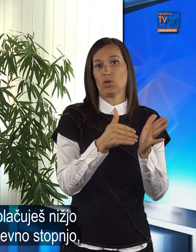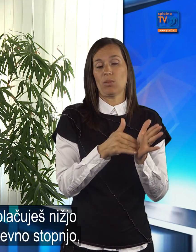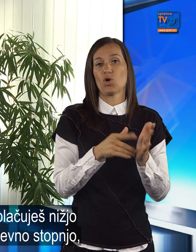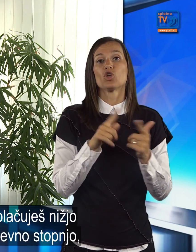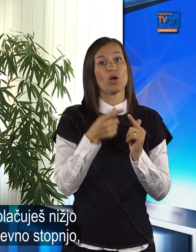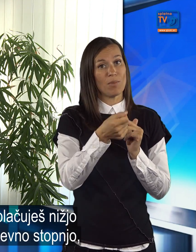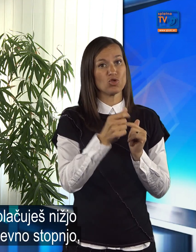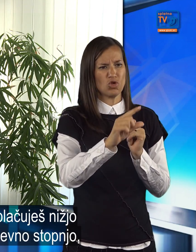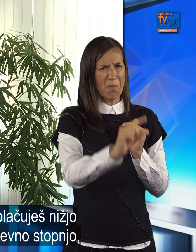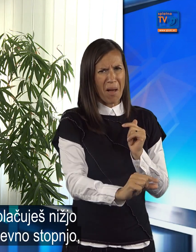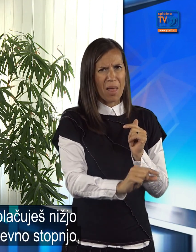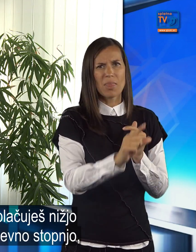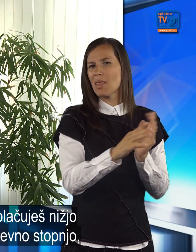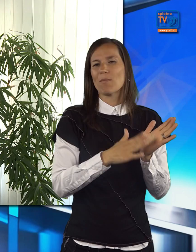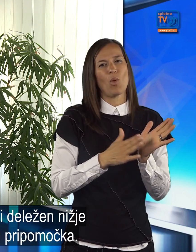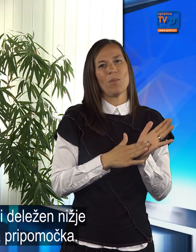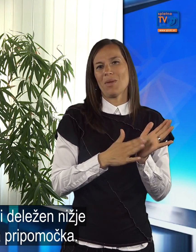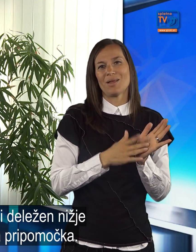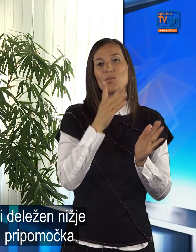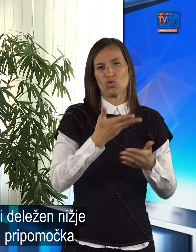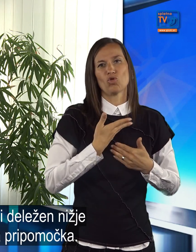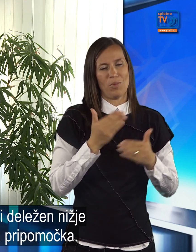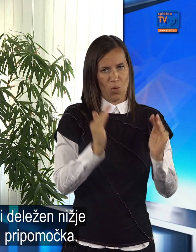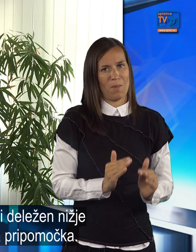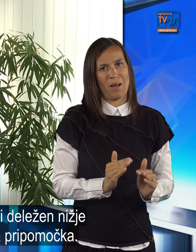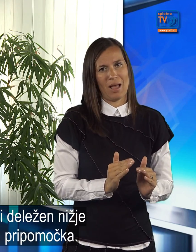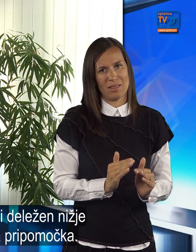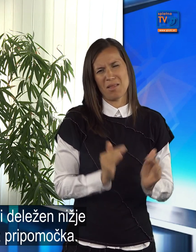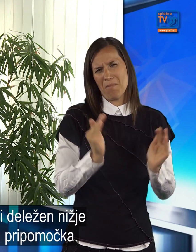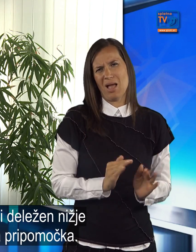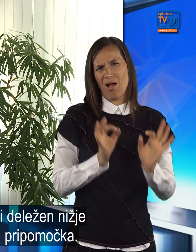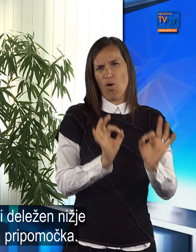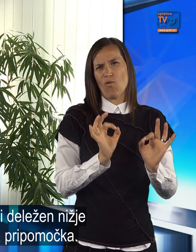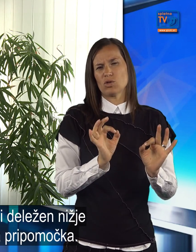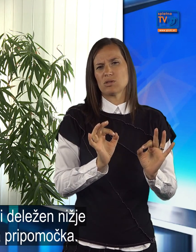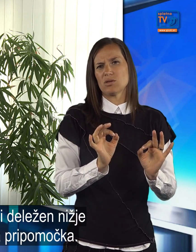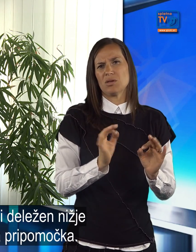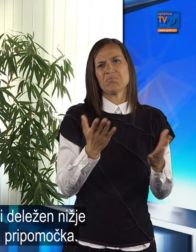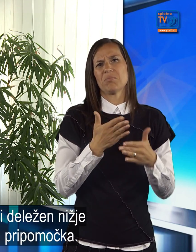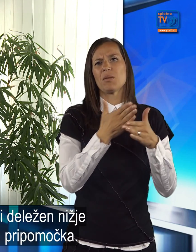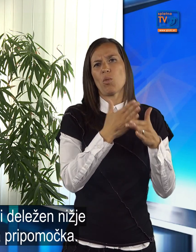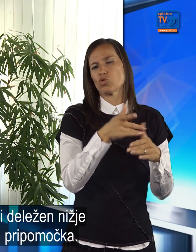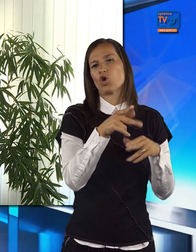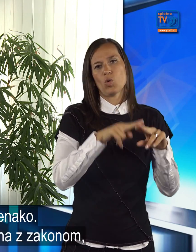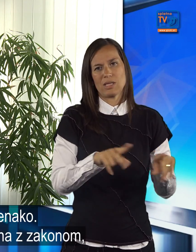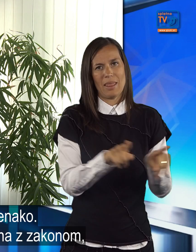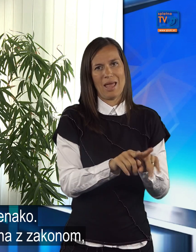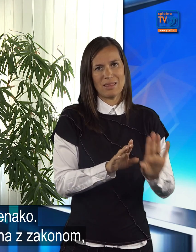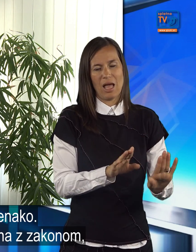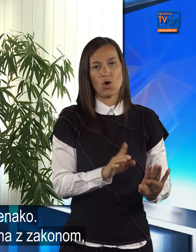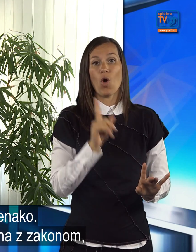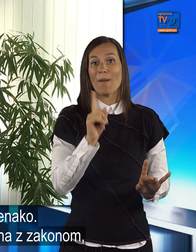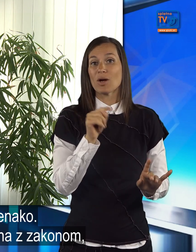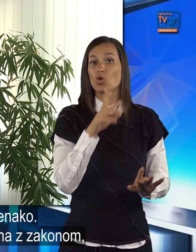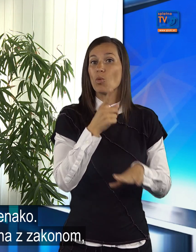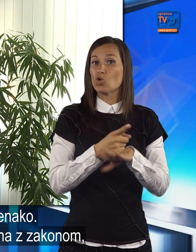pravi, to, če plačuješ nižjo prispevno stopnjo, ne bo pomenilo, da si deležen nižje kakovosti nekega pripomočka, to ostaja